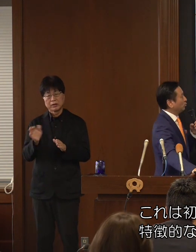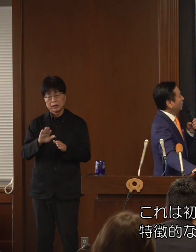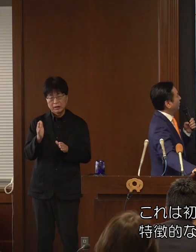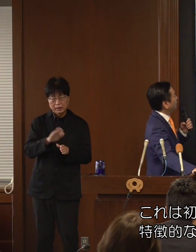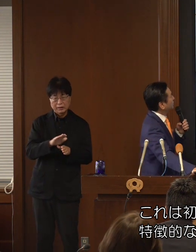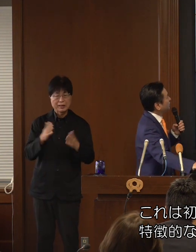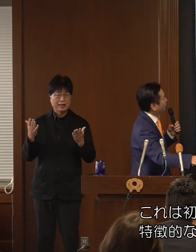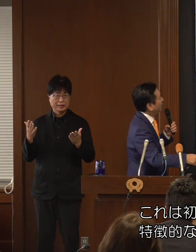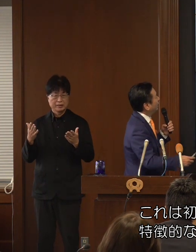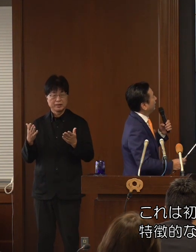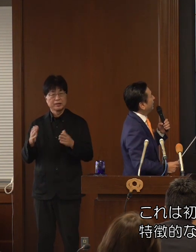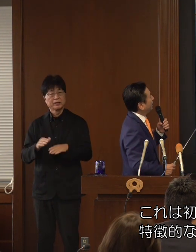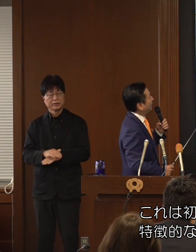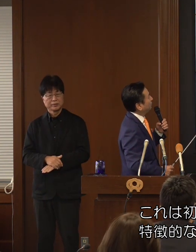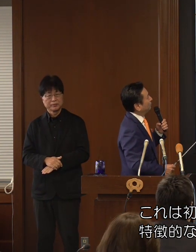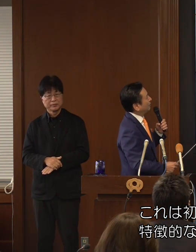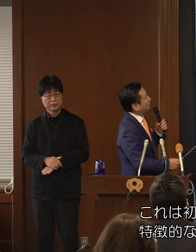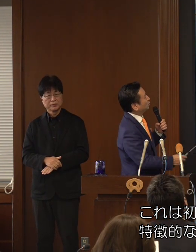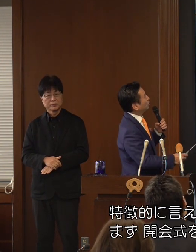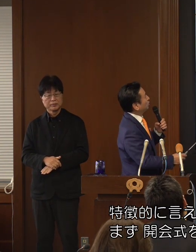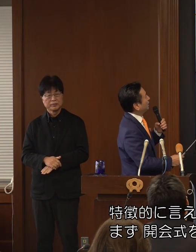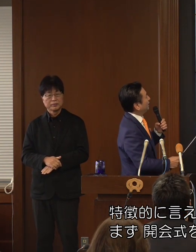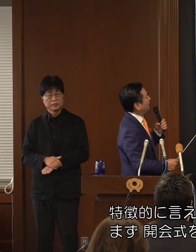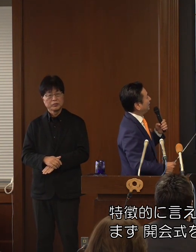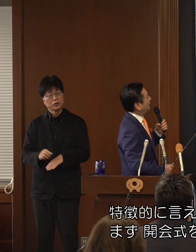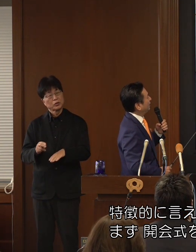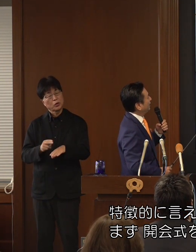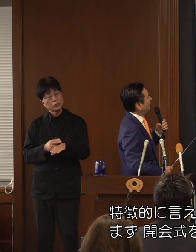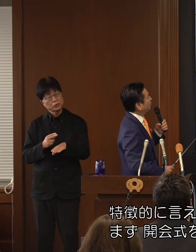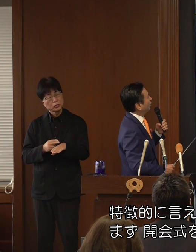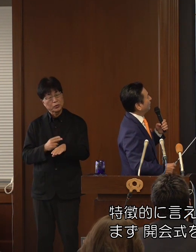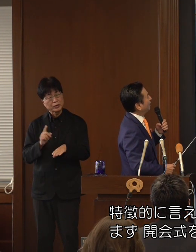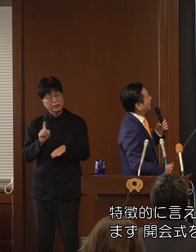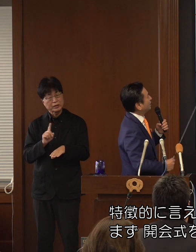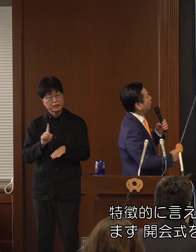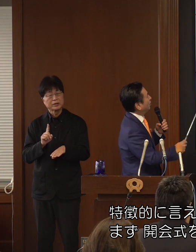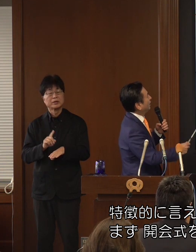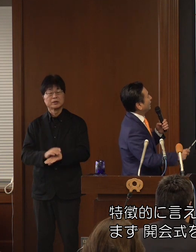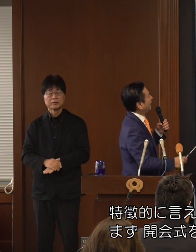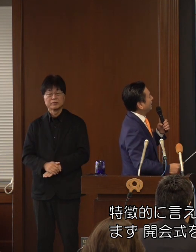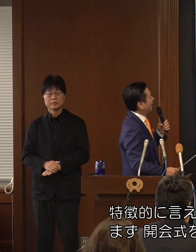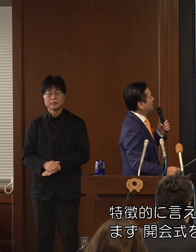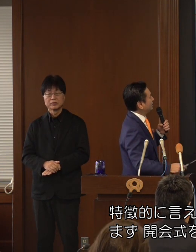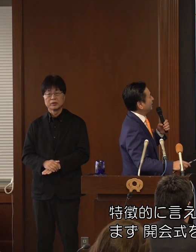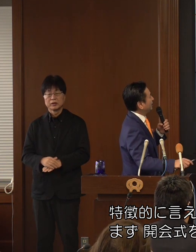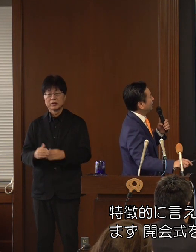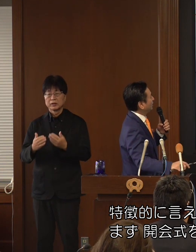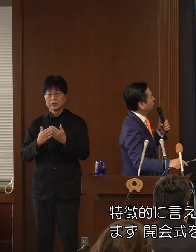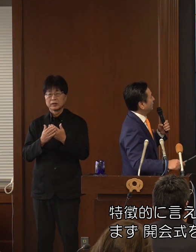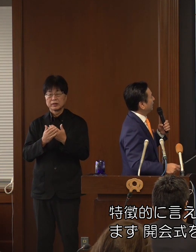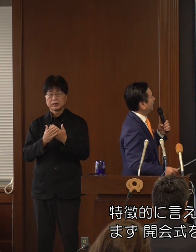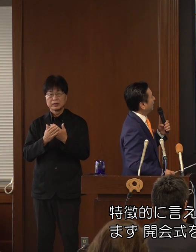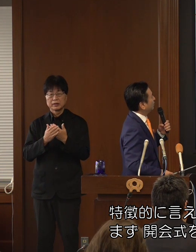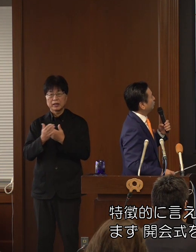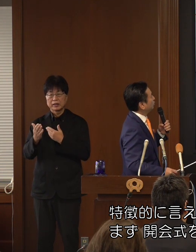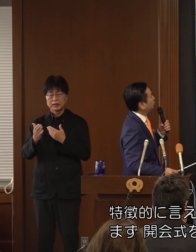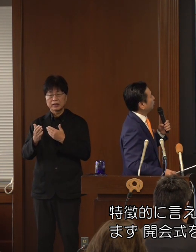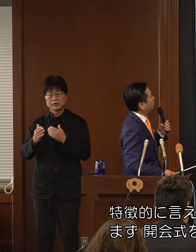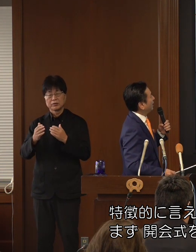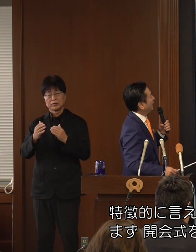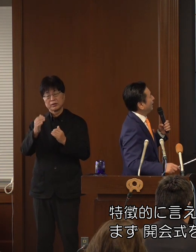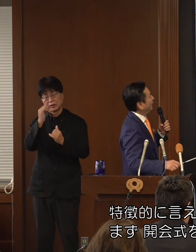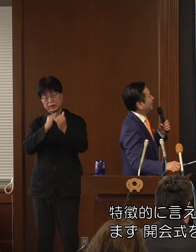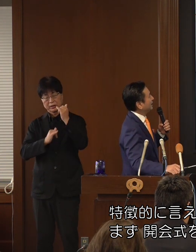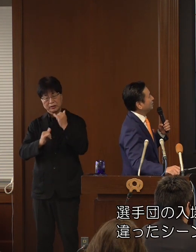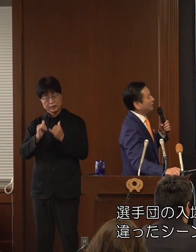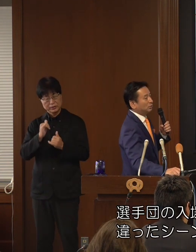徴的なところでもありますし、特徴的に言えるのは、まず開会式を見ていただく